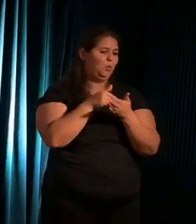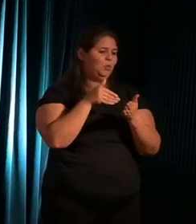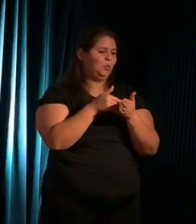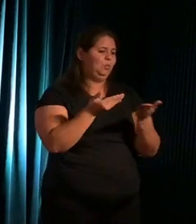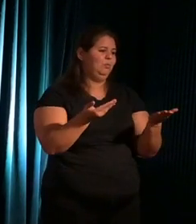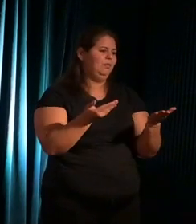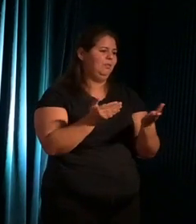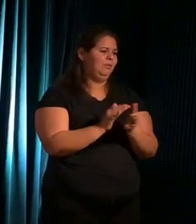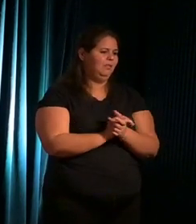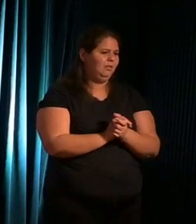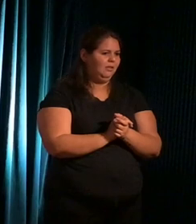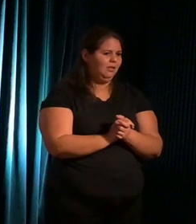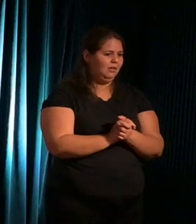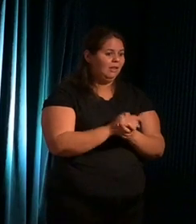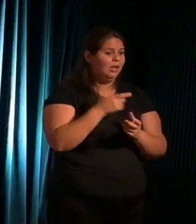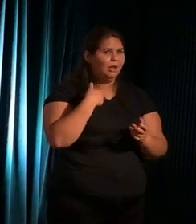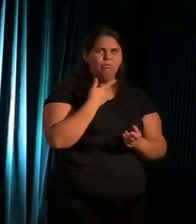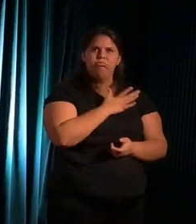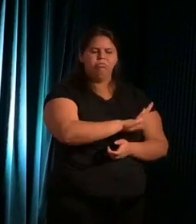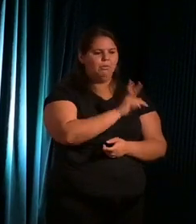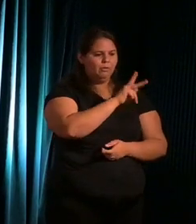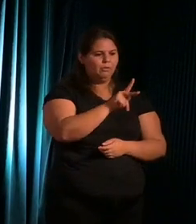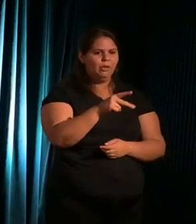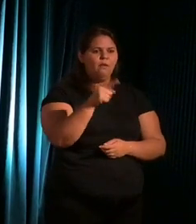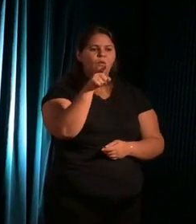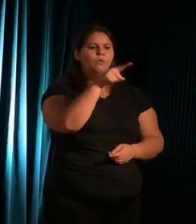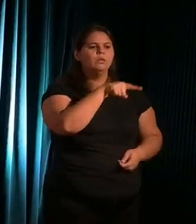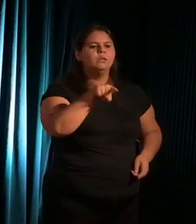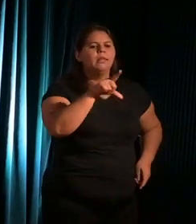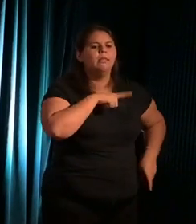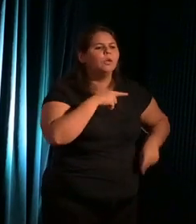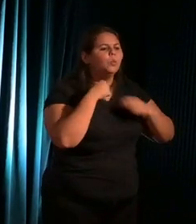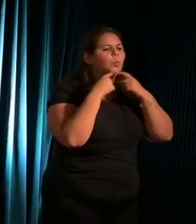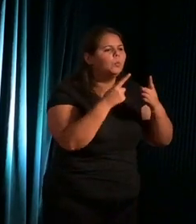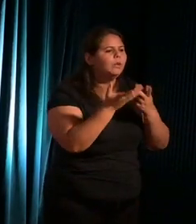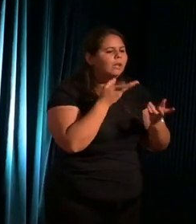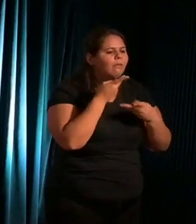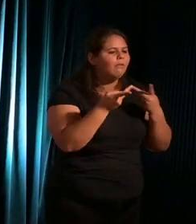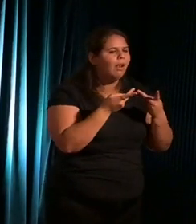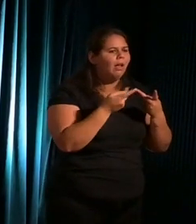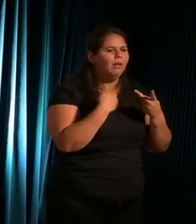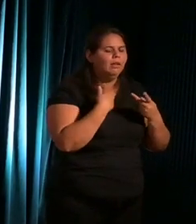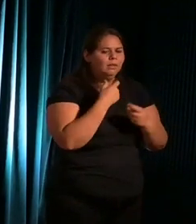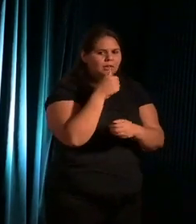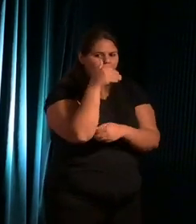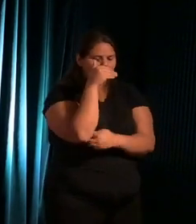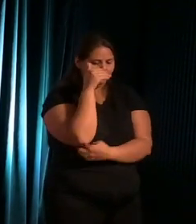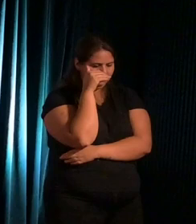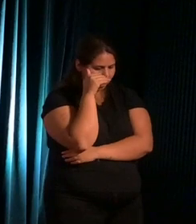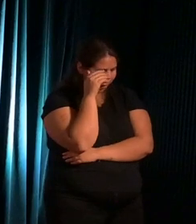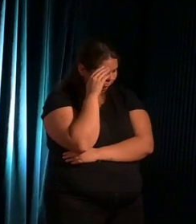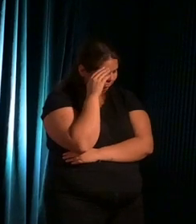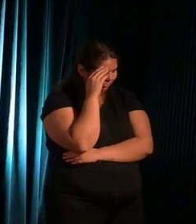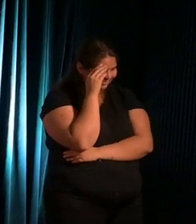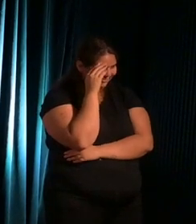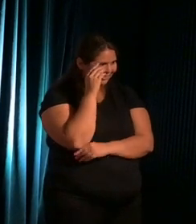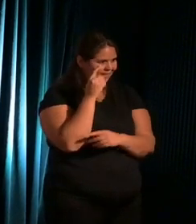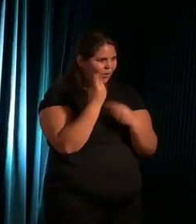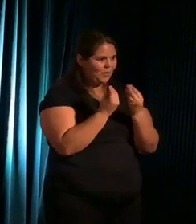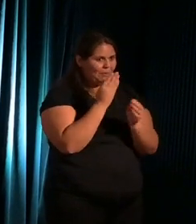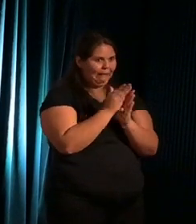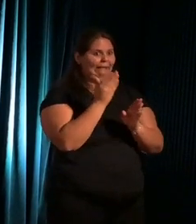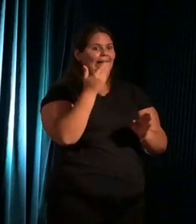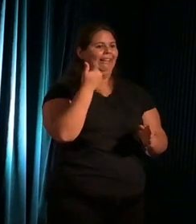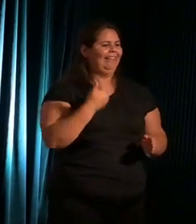Alguém tem alguma dúvida? Alguém tem algo a falar? Eu me escondi ali. Como você me descobriu,